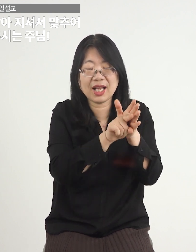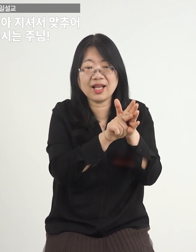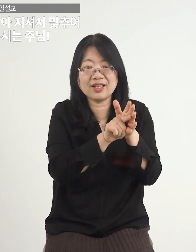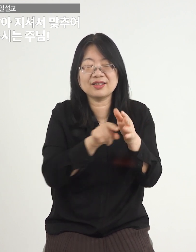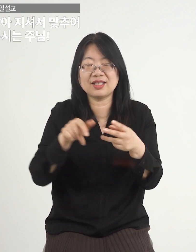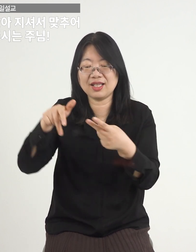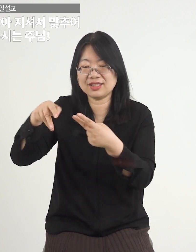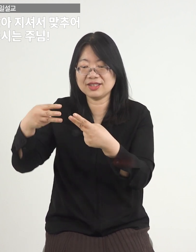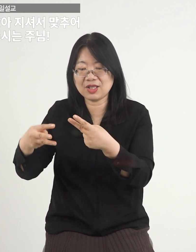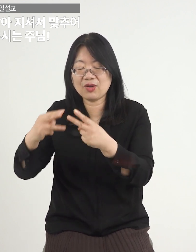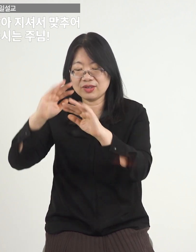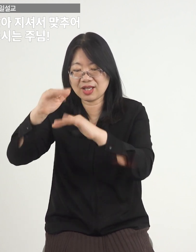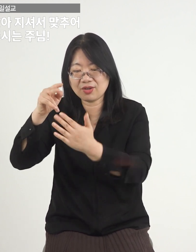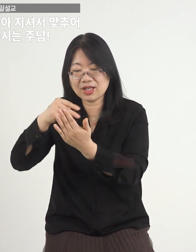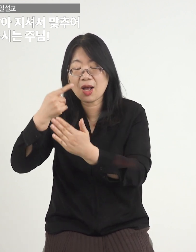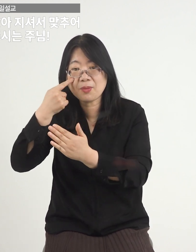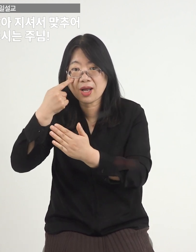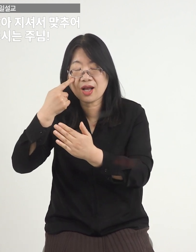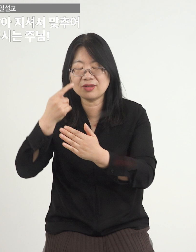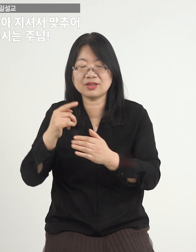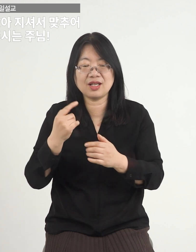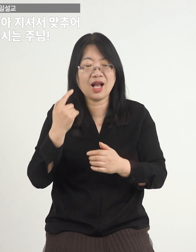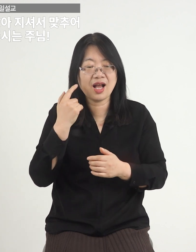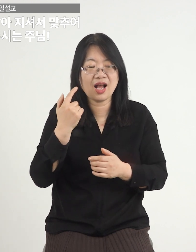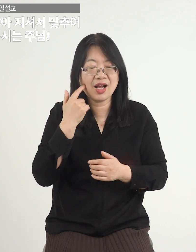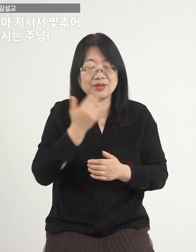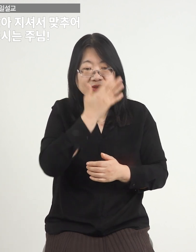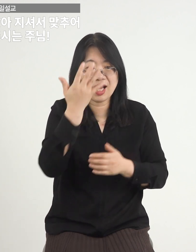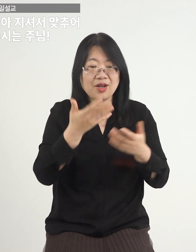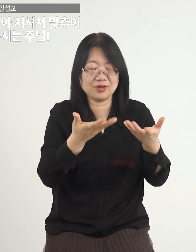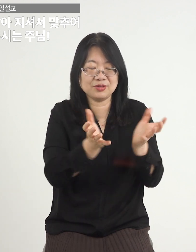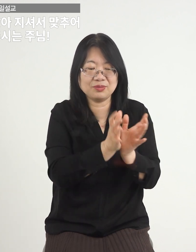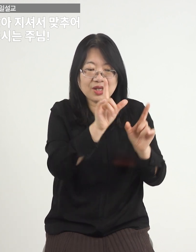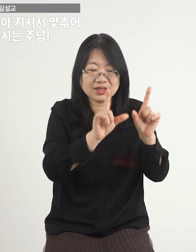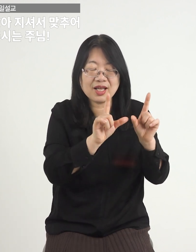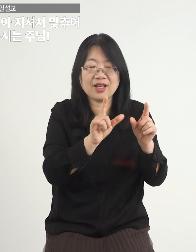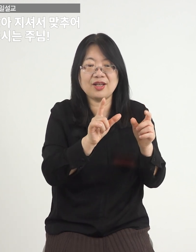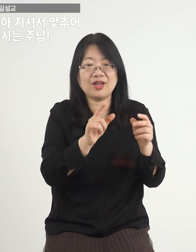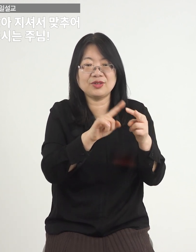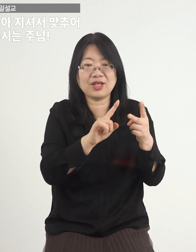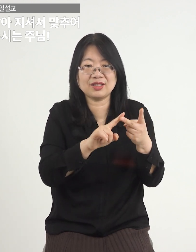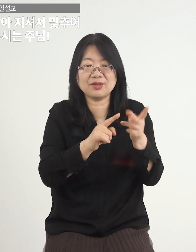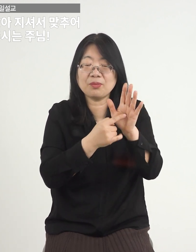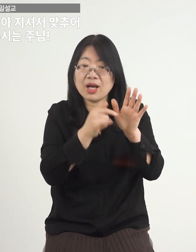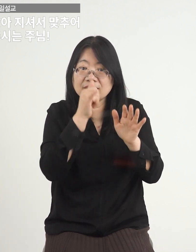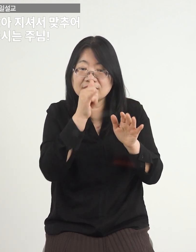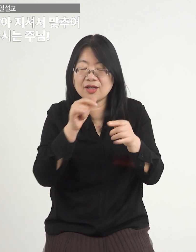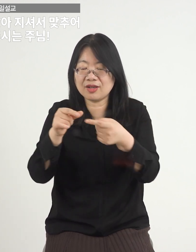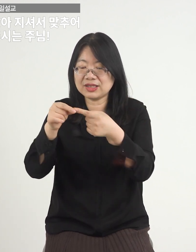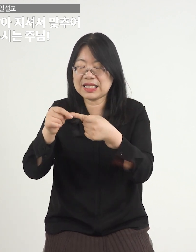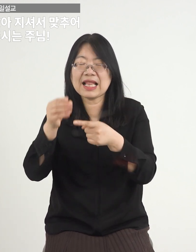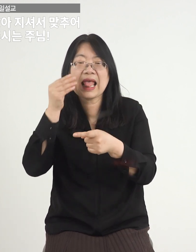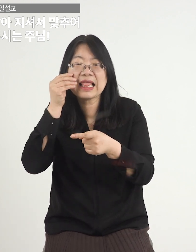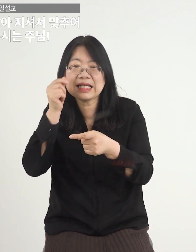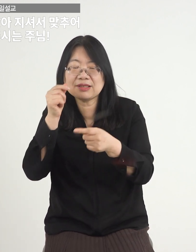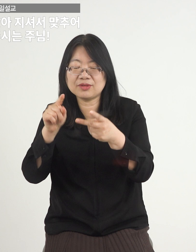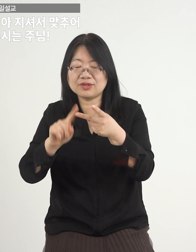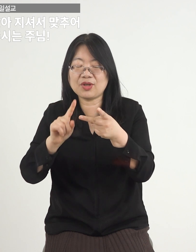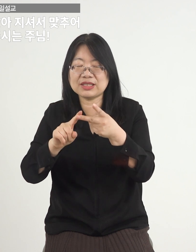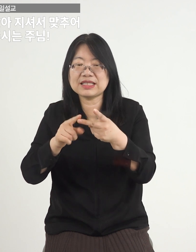그 아름다움을 두 가지로 묘사했어. 하나는 기름으로 묘사를 했고 3절에서는 이슬, 물이죠.